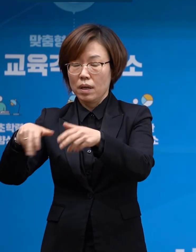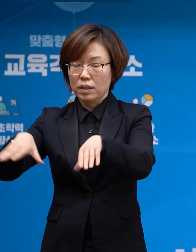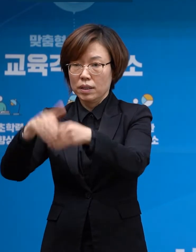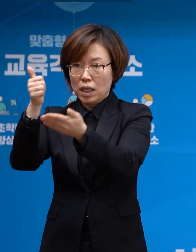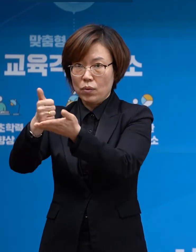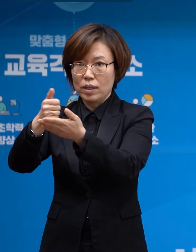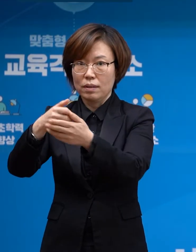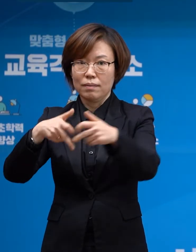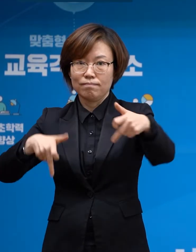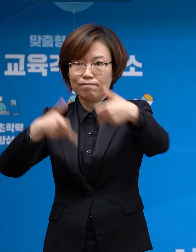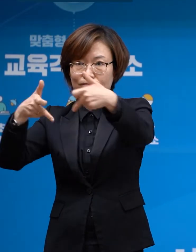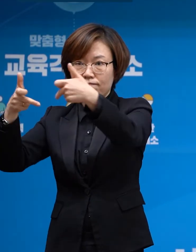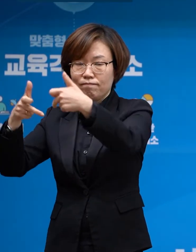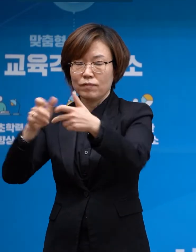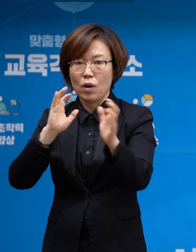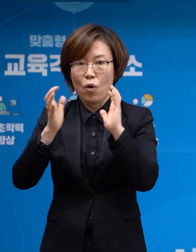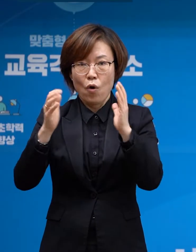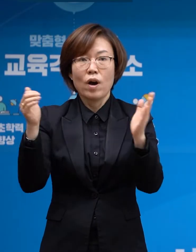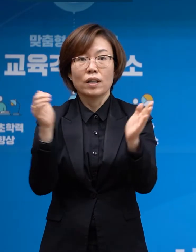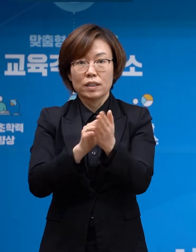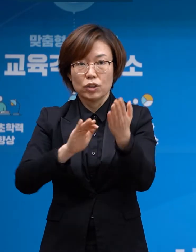통한 의견 수렴과